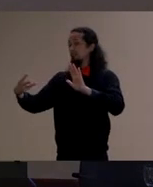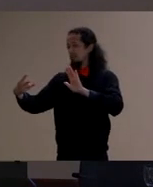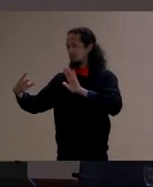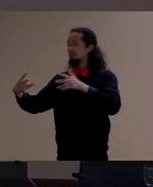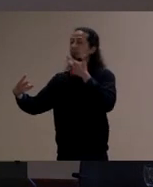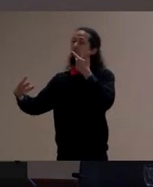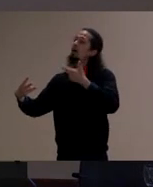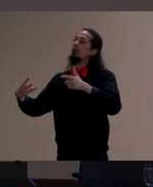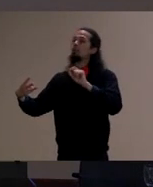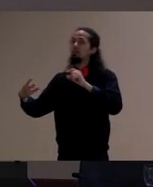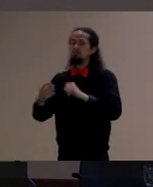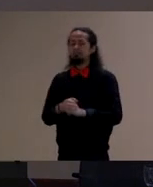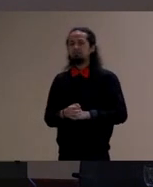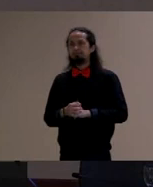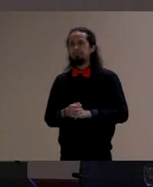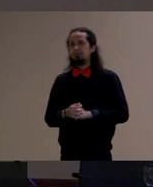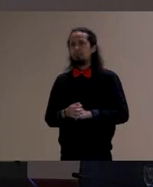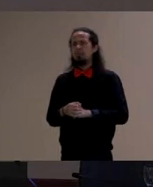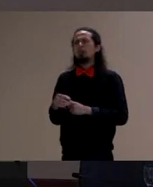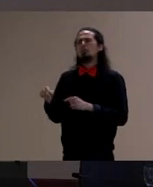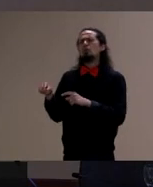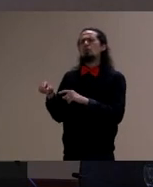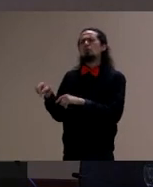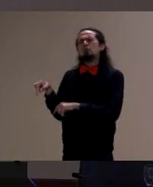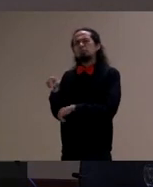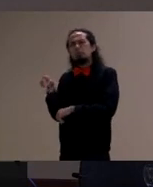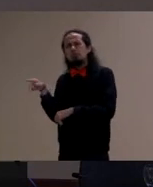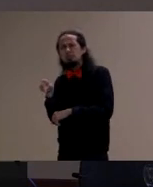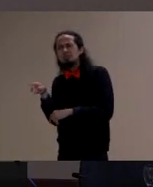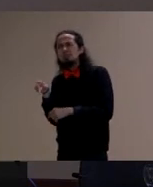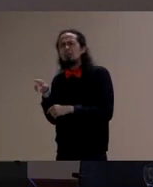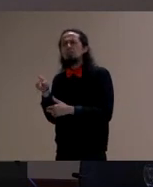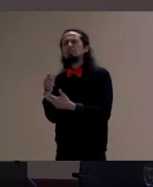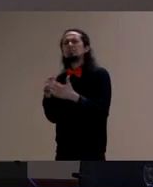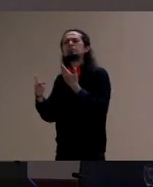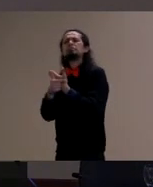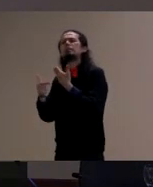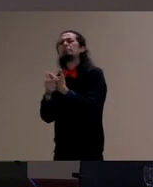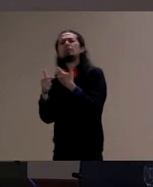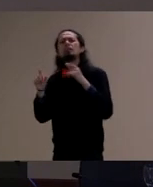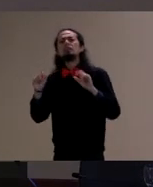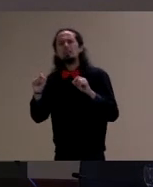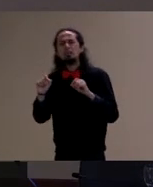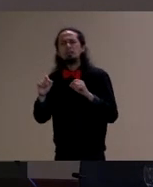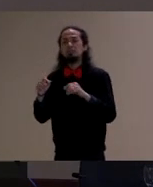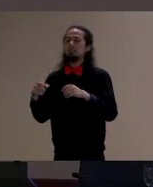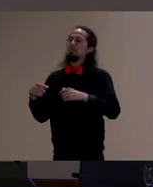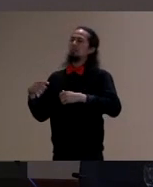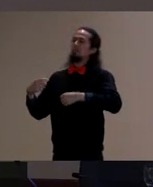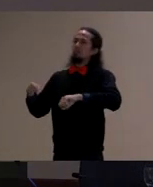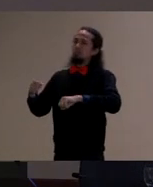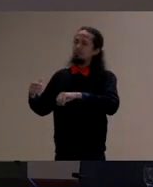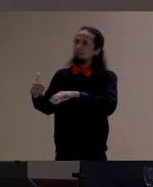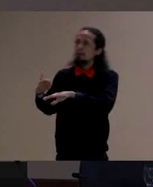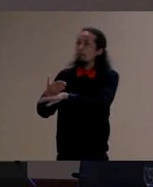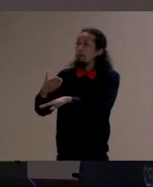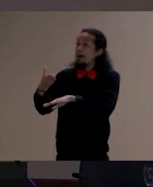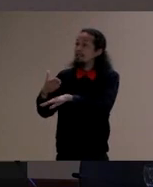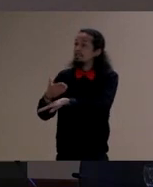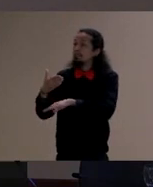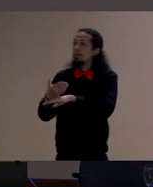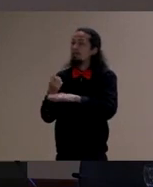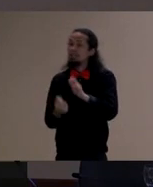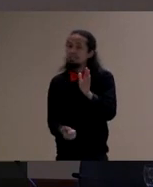que os docentes incumbir-se-ão de I participar da elaboração da proposta pedagógica